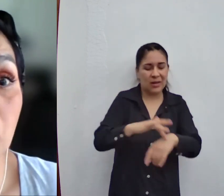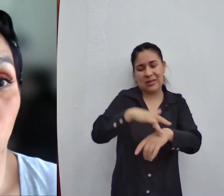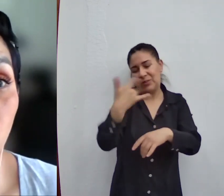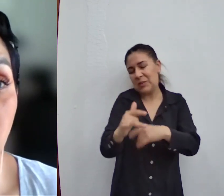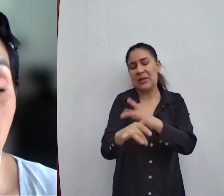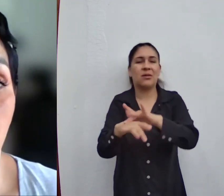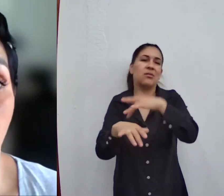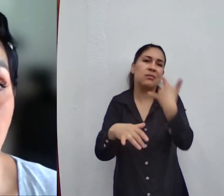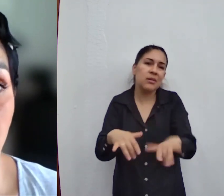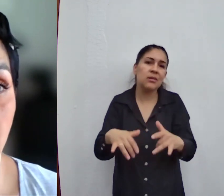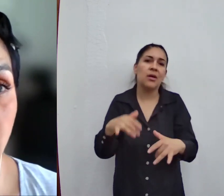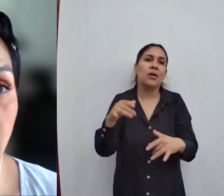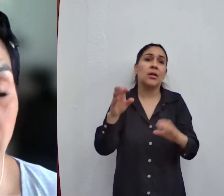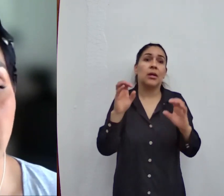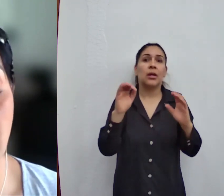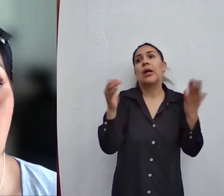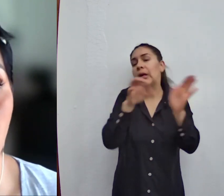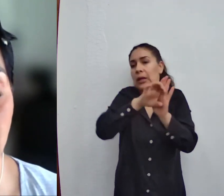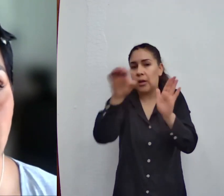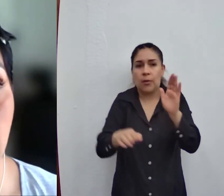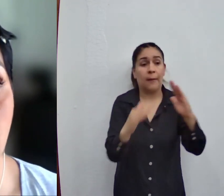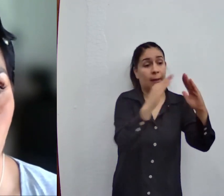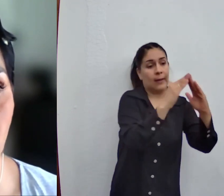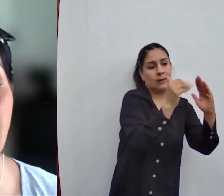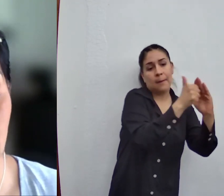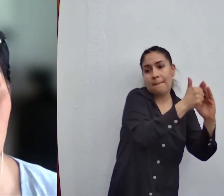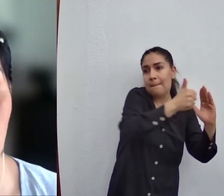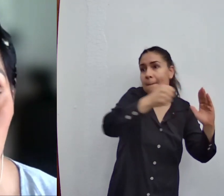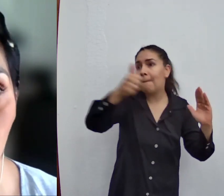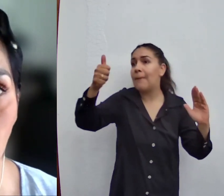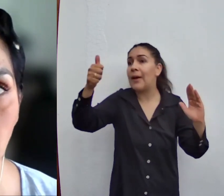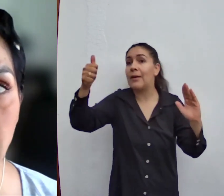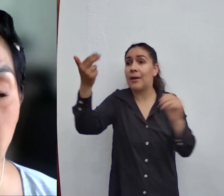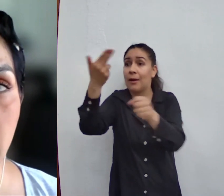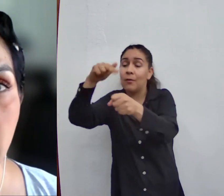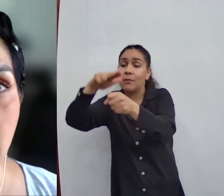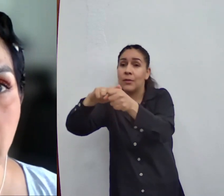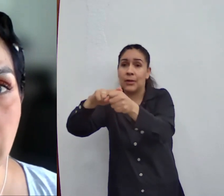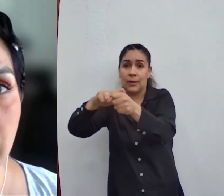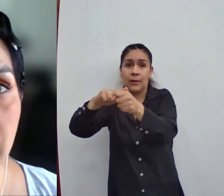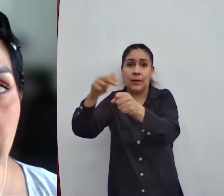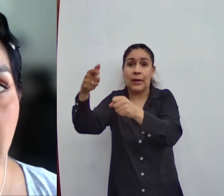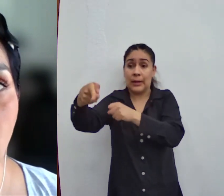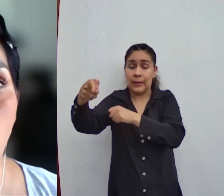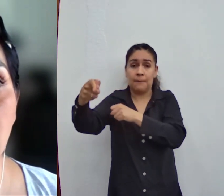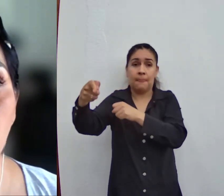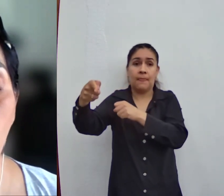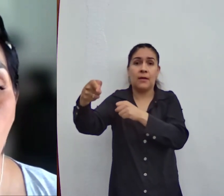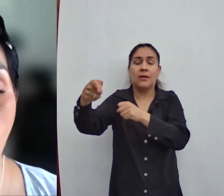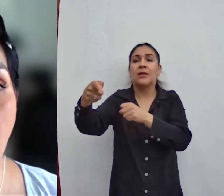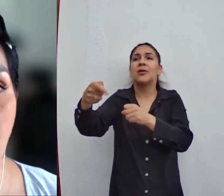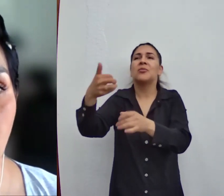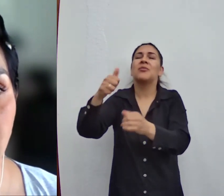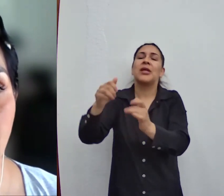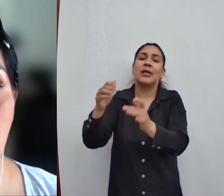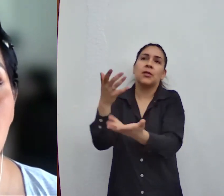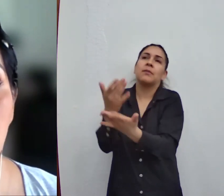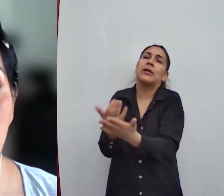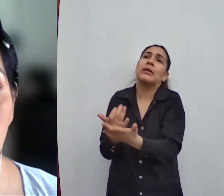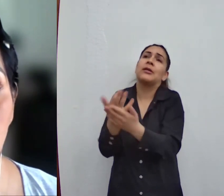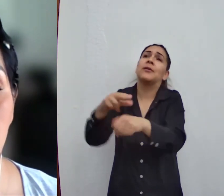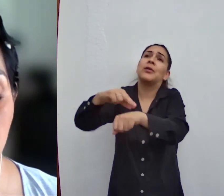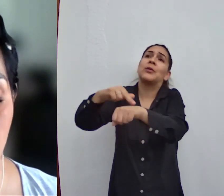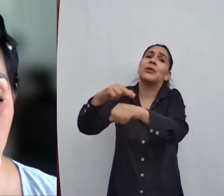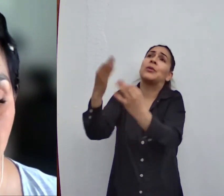te tienen mucho tiempo ahí y eso es muy, repito, muy doloroso. Y en cuanto a lo que